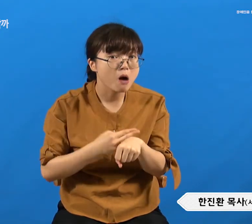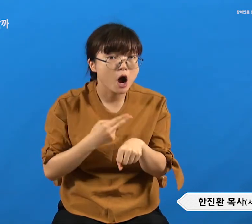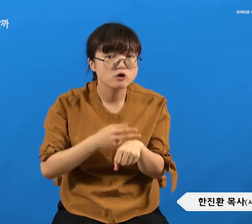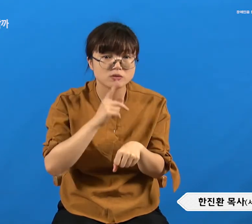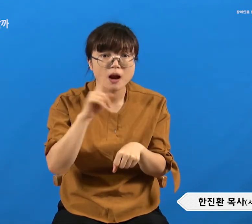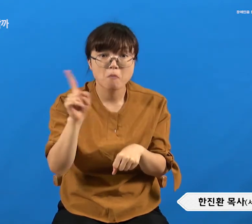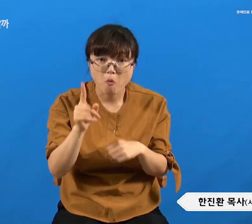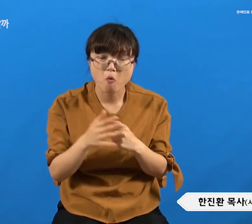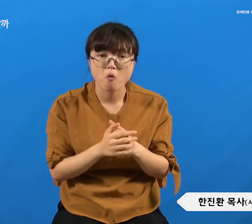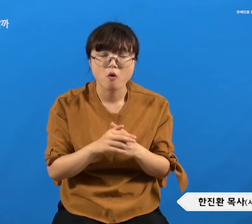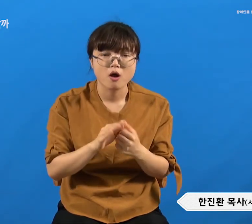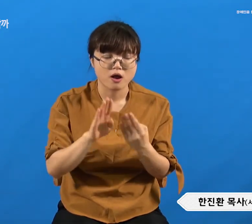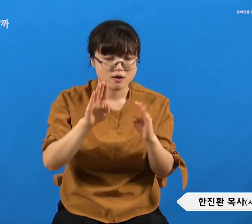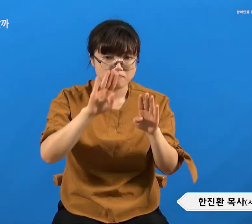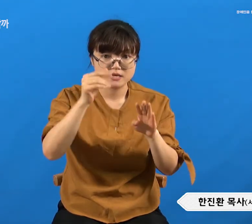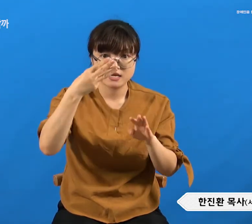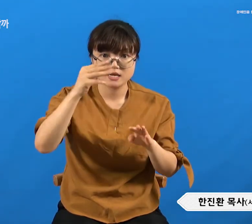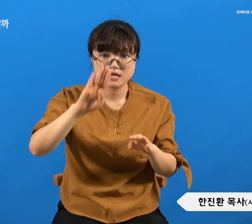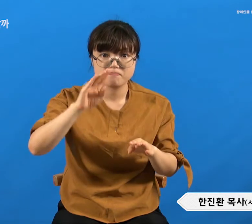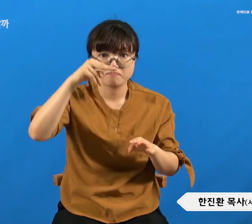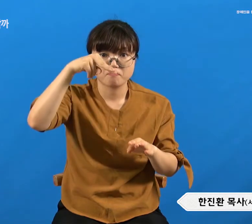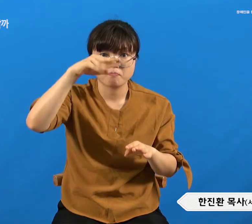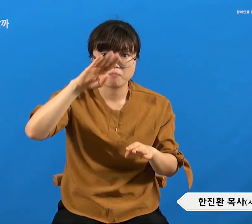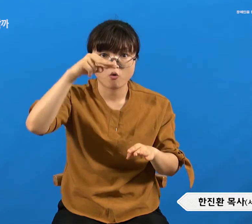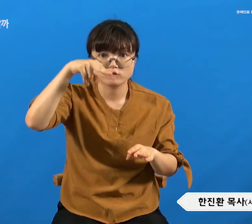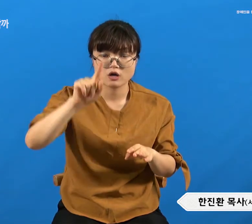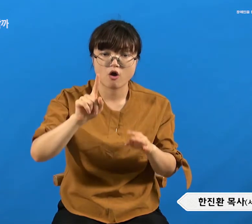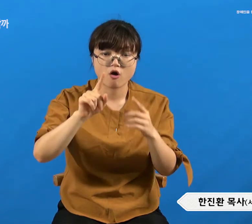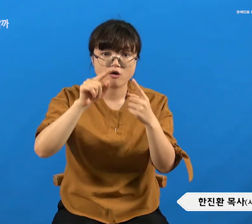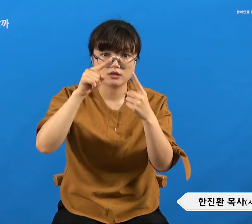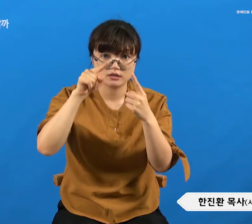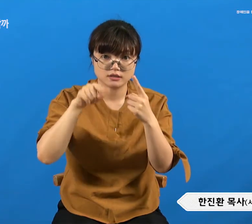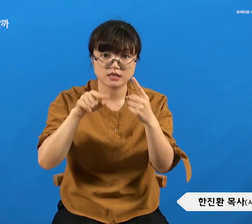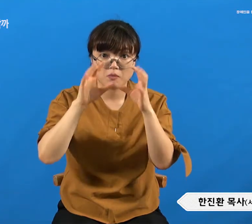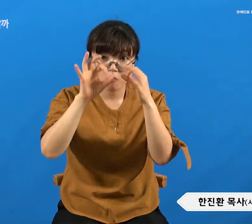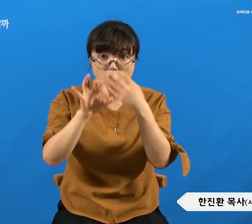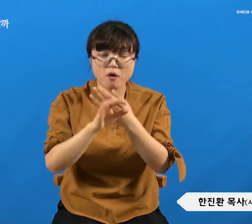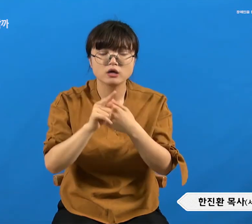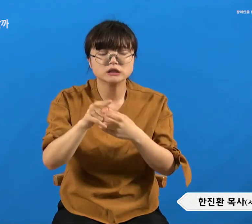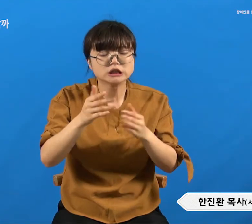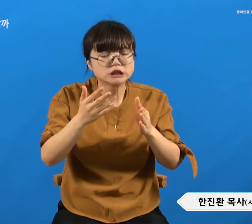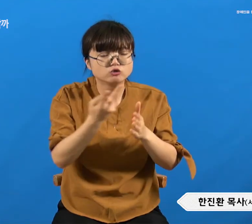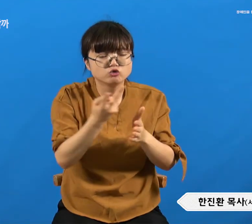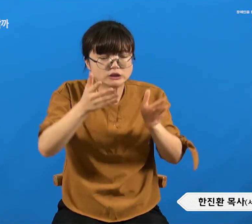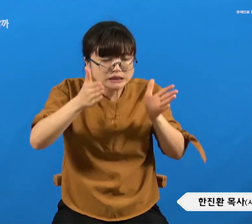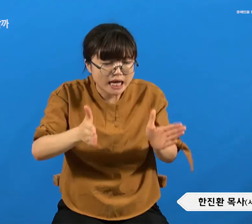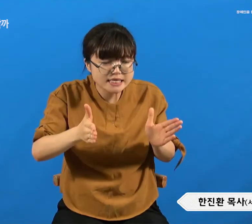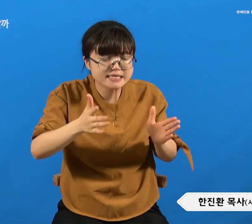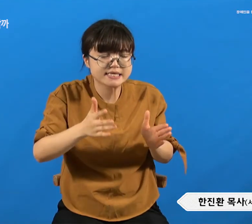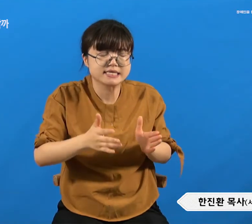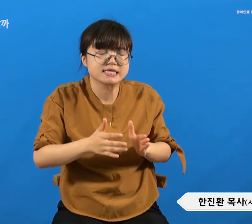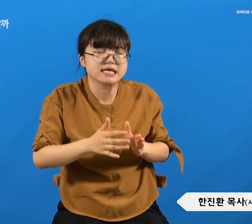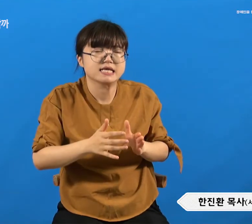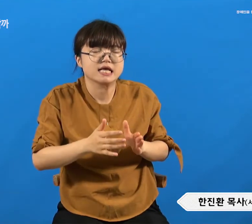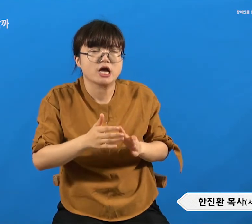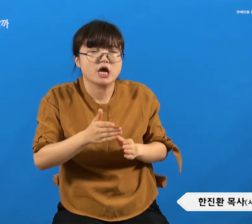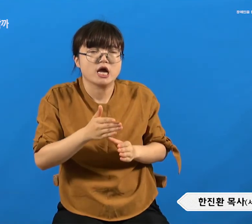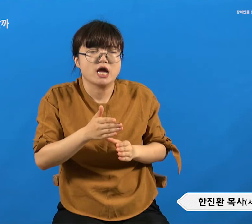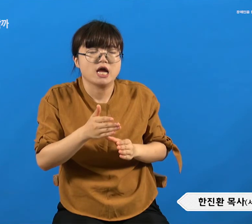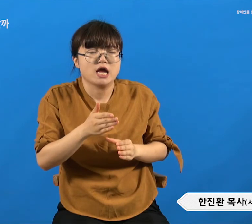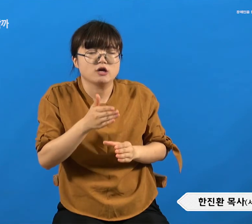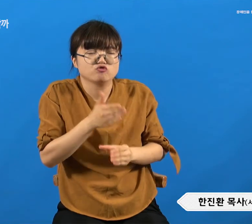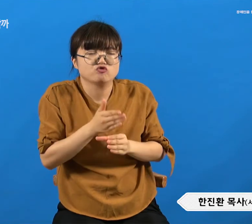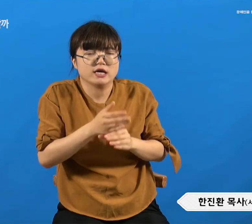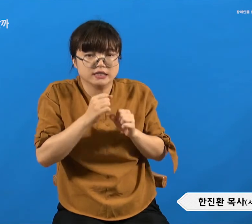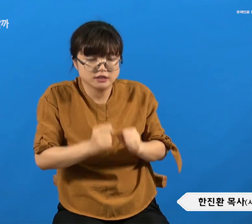하는 말을 보십시오. 빌립보서 1장 23절에 내가 그 둘 사이에 끼었으니, 이 둘